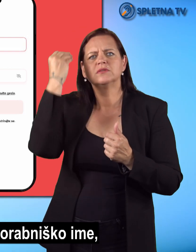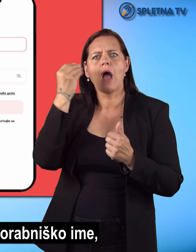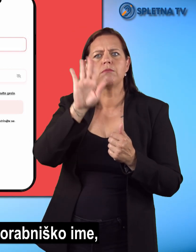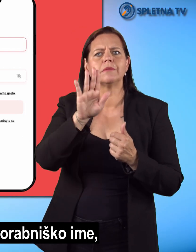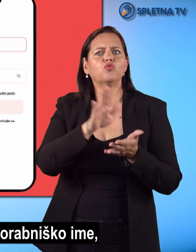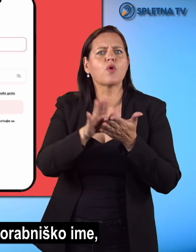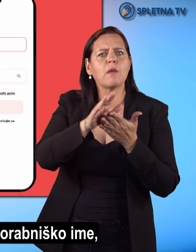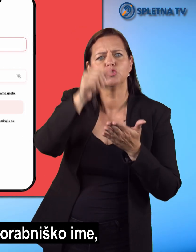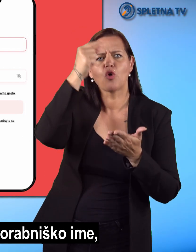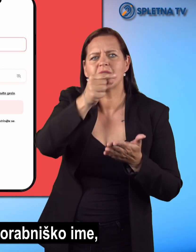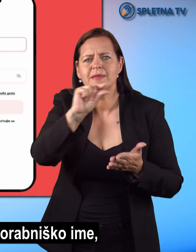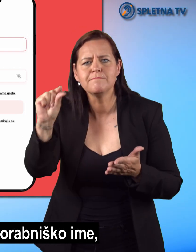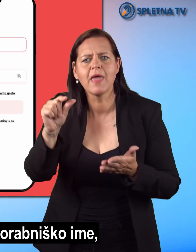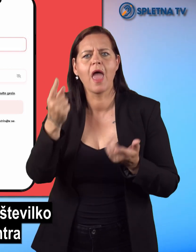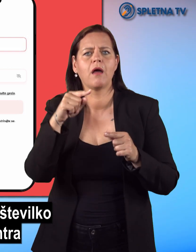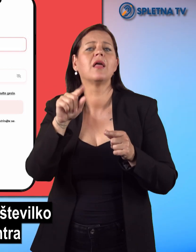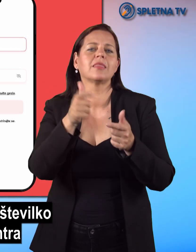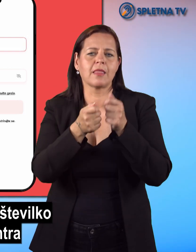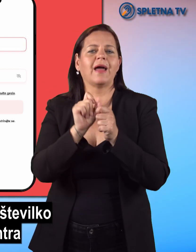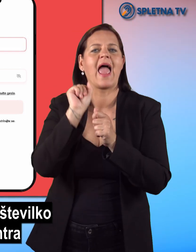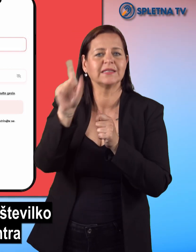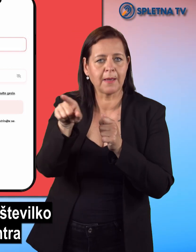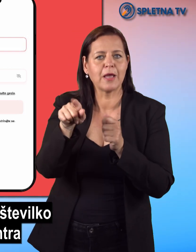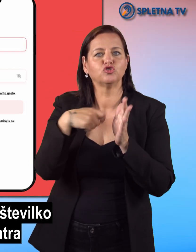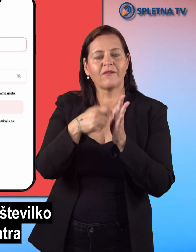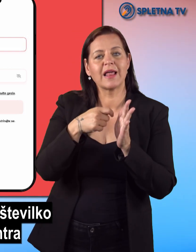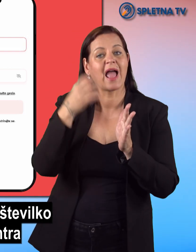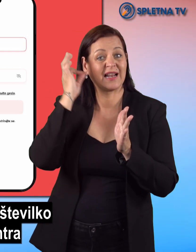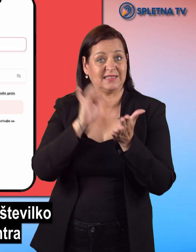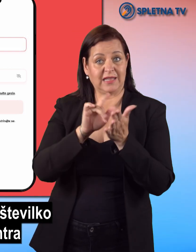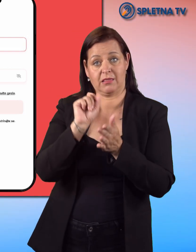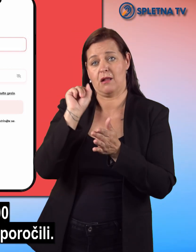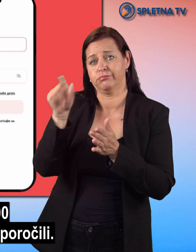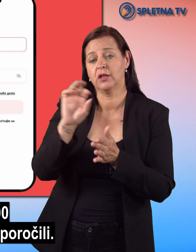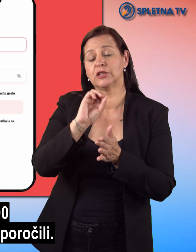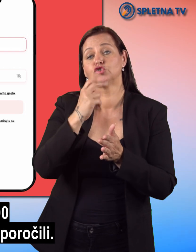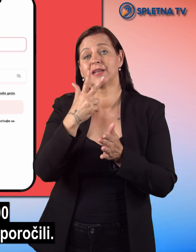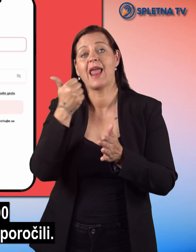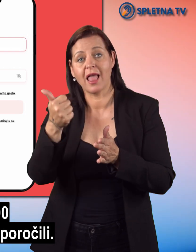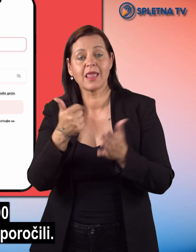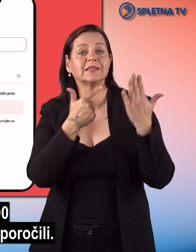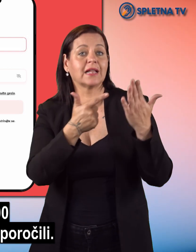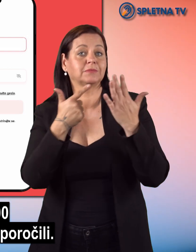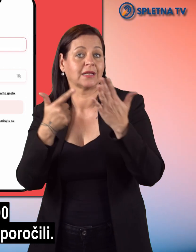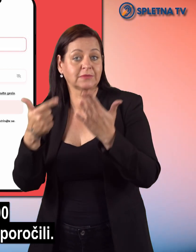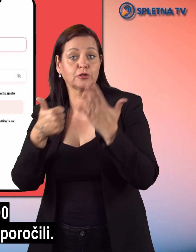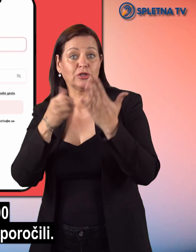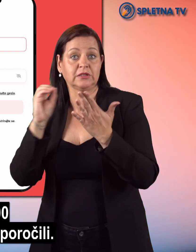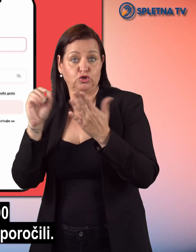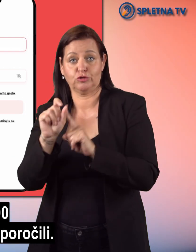uporabniško ime, napišite SMS na številko klicnega centra 031